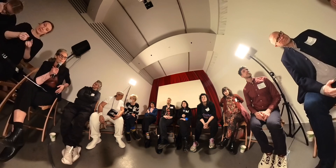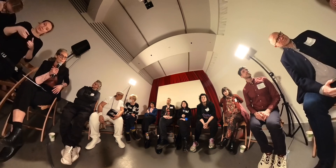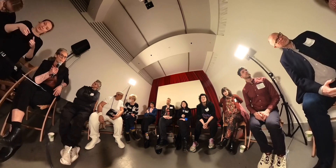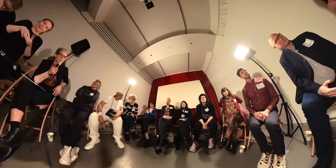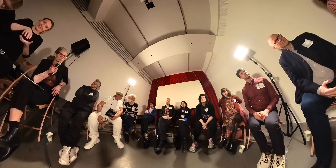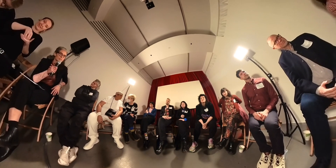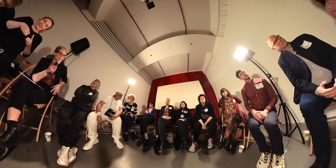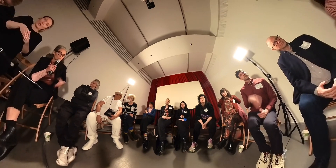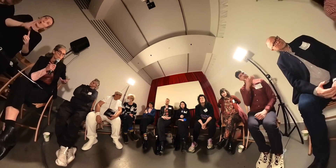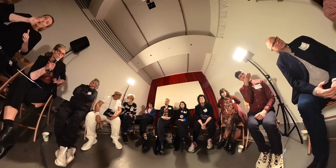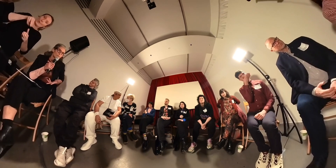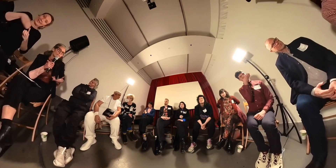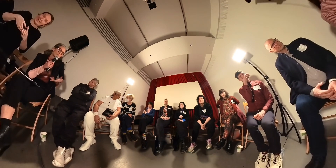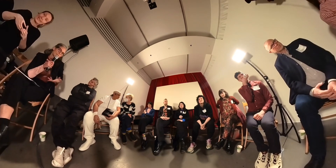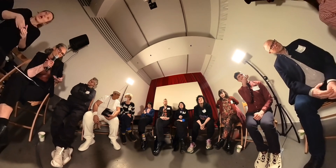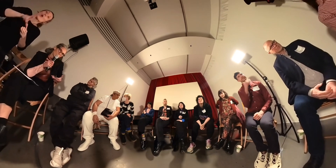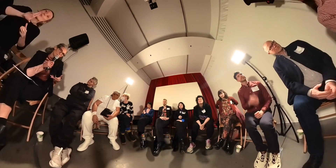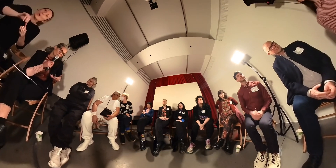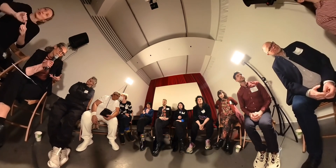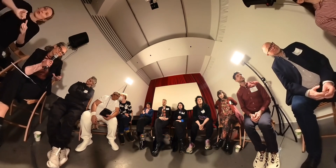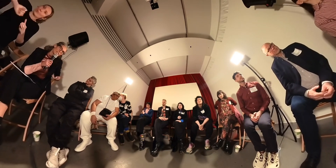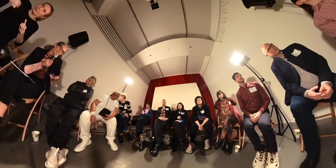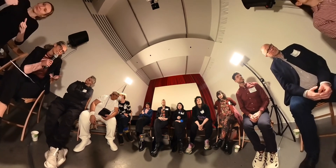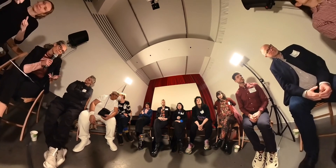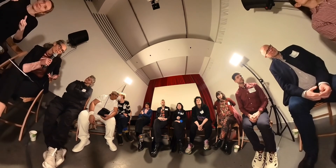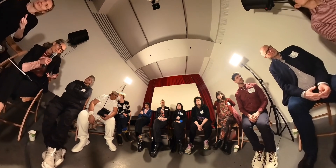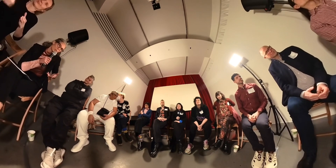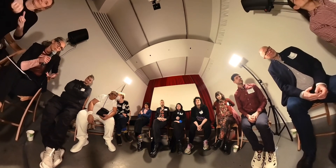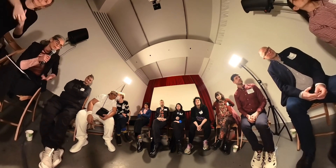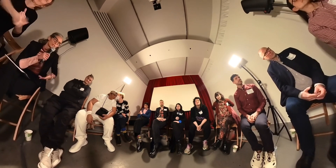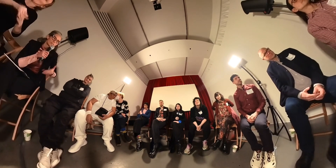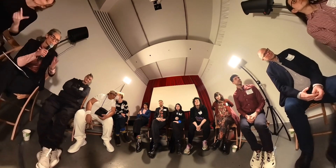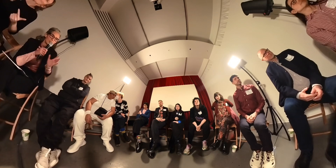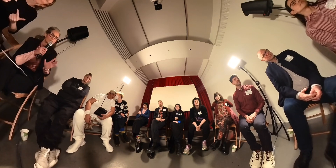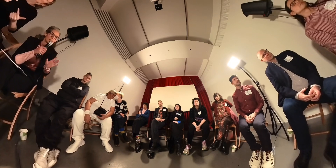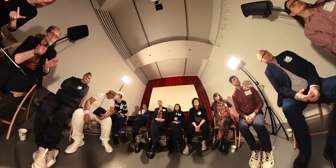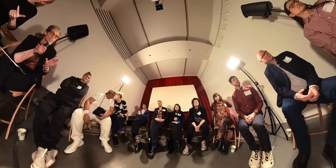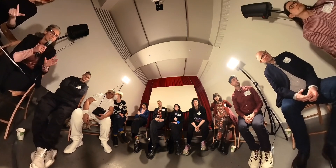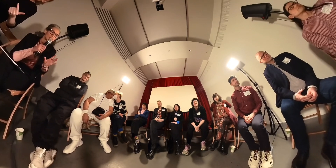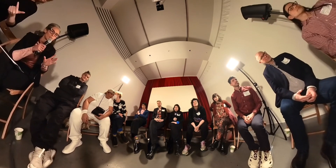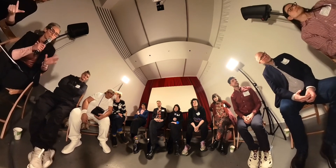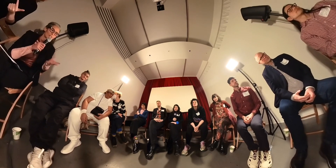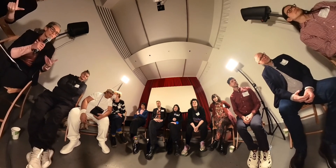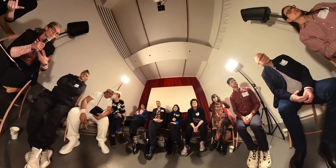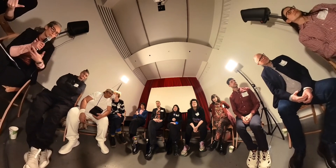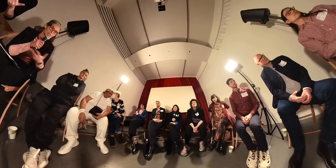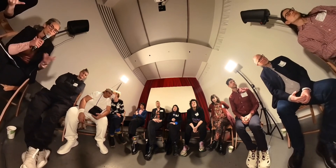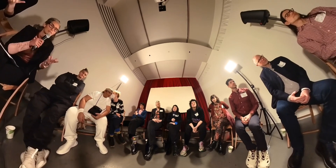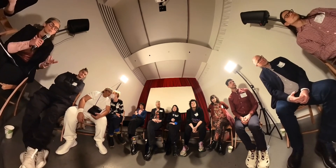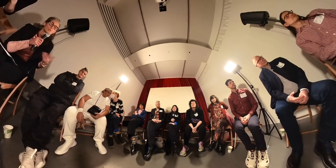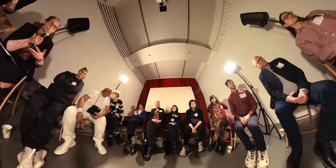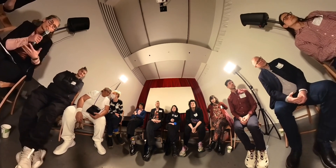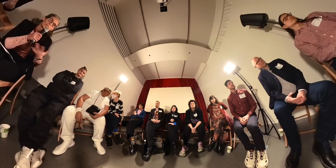institucionalizovaly ty struktury, které vlastně vytváří ten systém podpory, ale zároveň to je nějaká past,